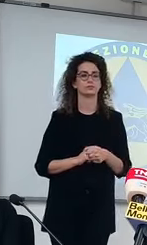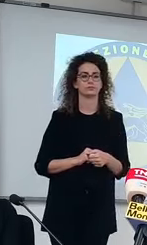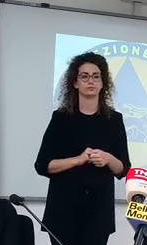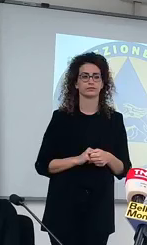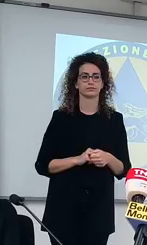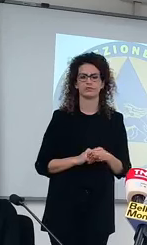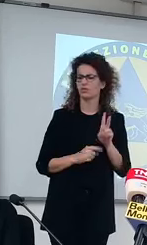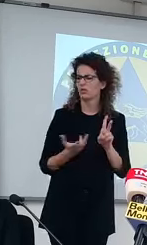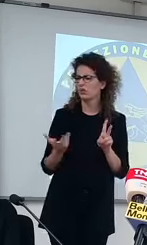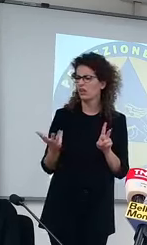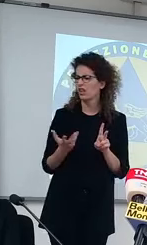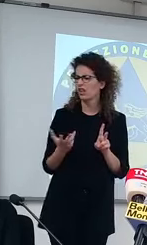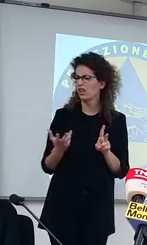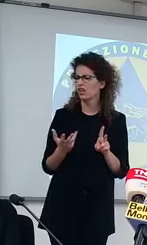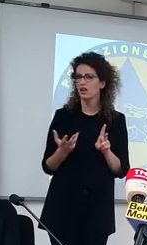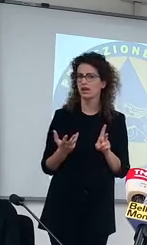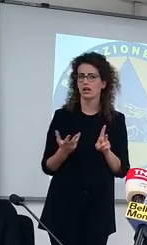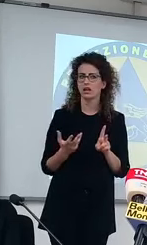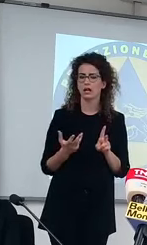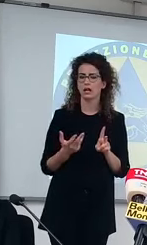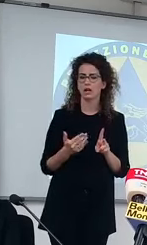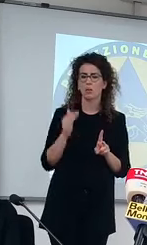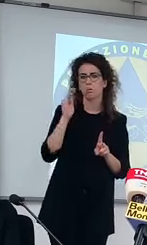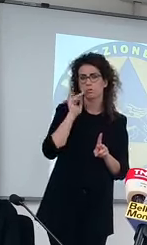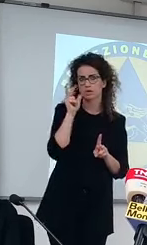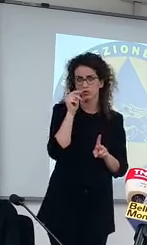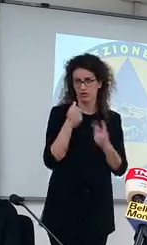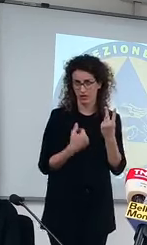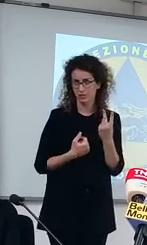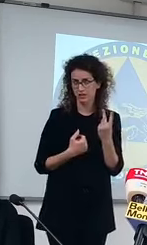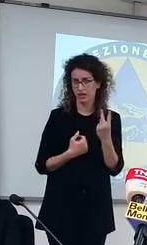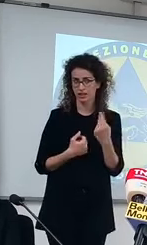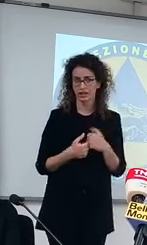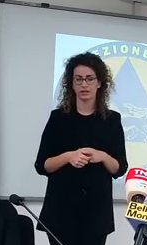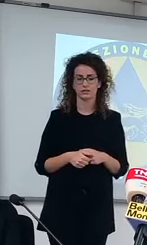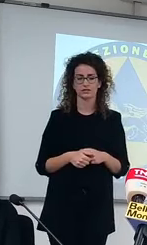Due che? Due sposi, un maschio e una femmina.